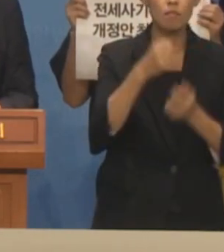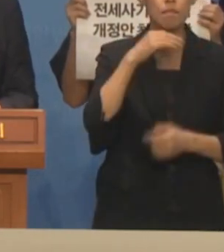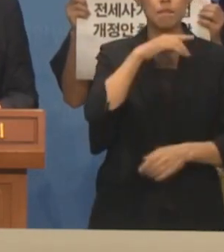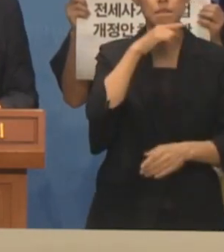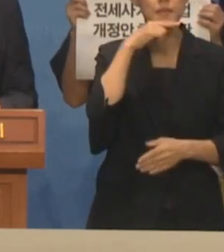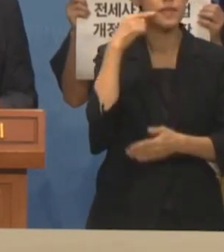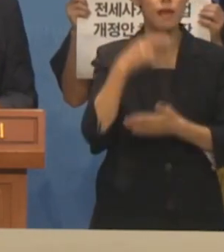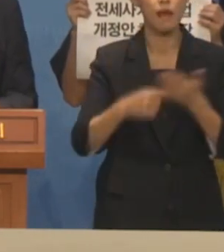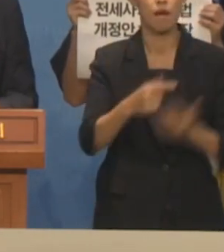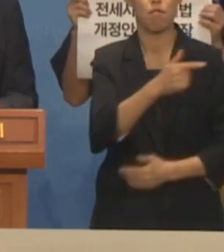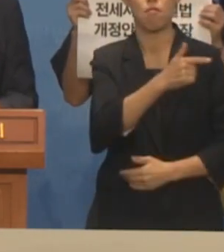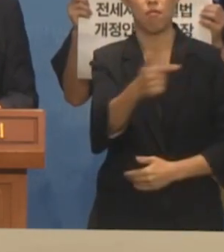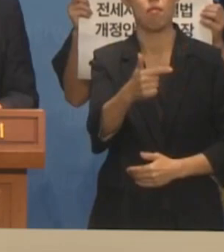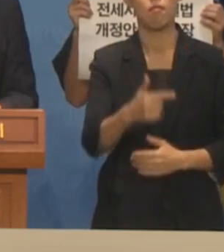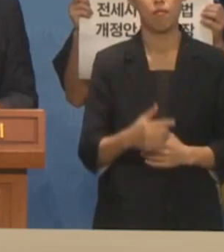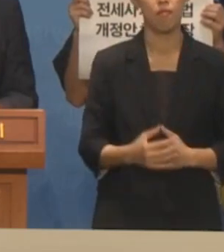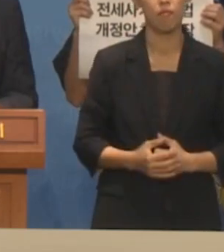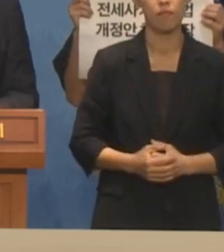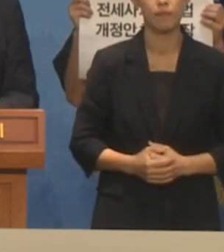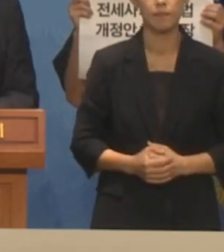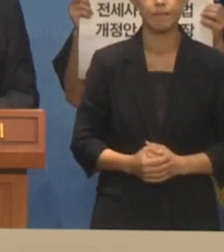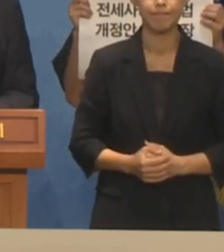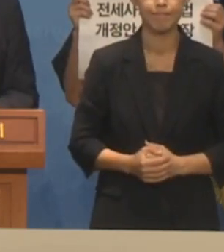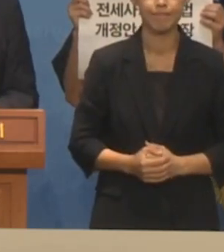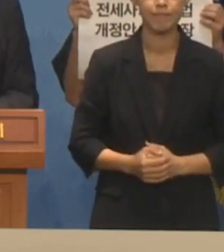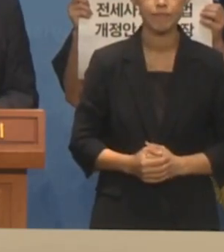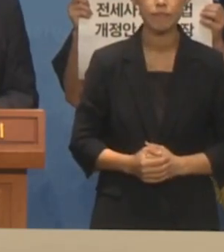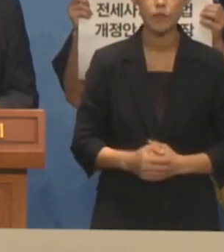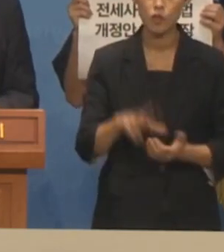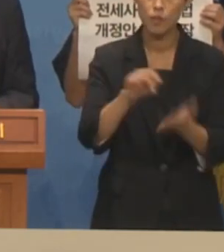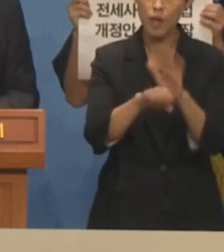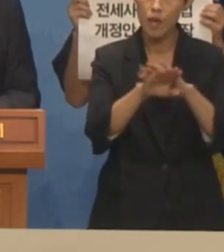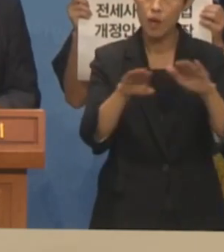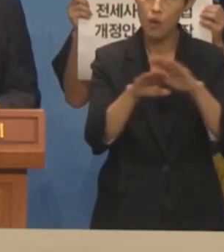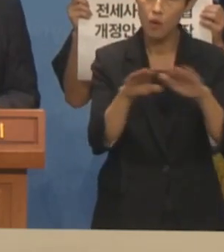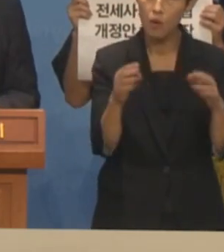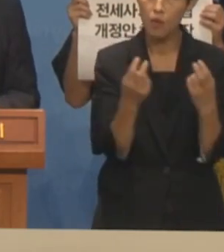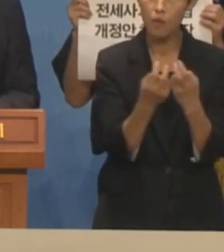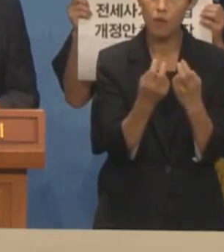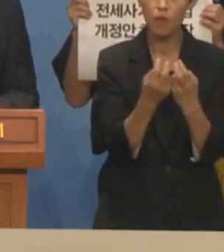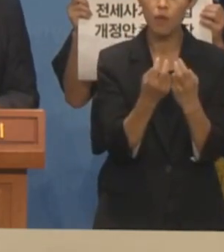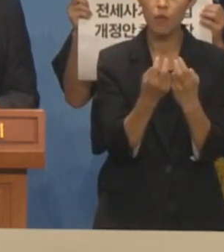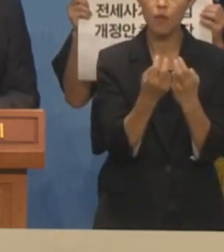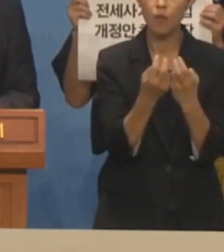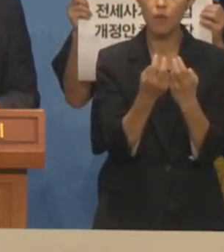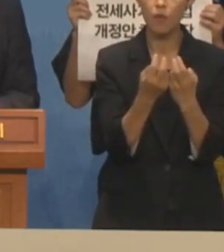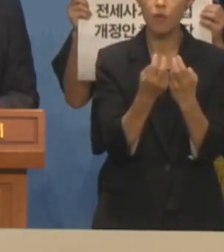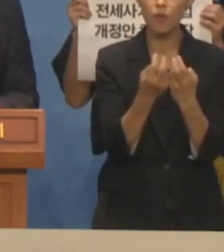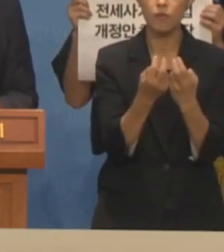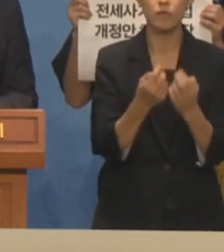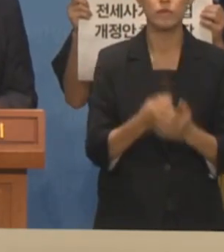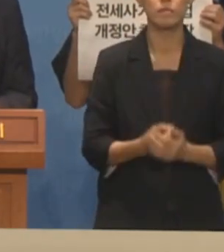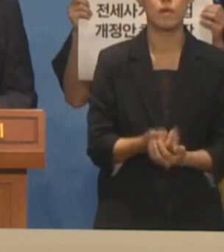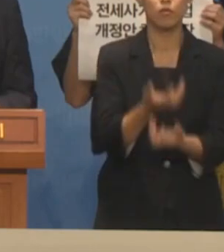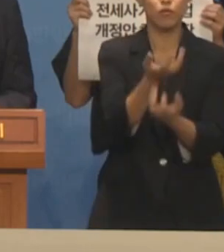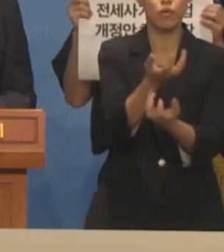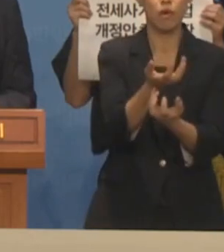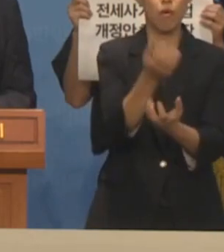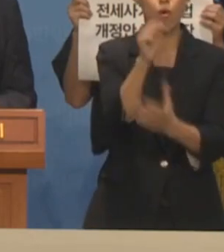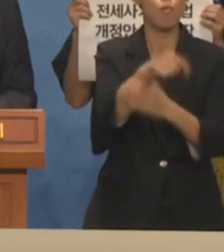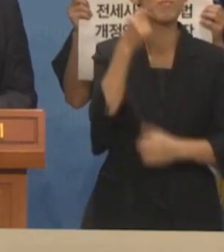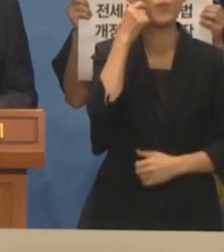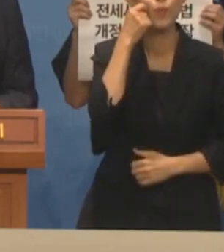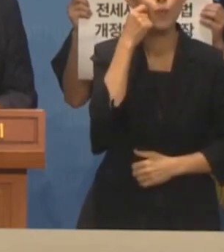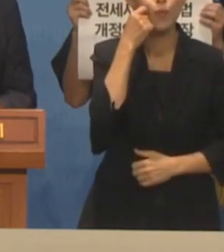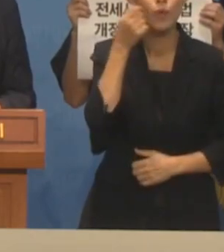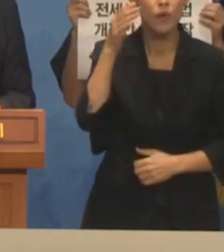관악구하고 동작구에서 많이 발생한 상황이고요. 이 문제를 해결하기 위해서는 이러한 이제 취사가 허용되지 않지만